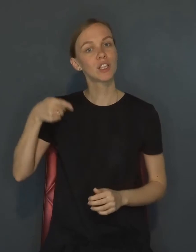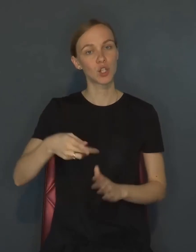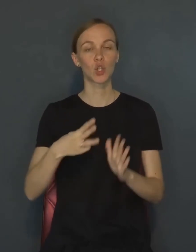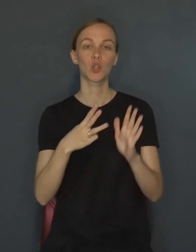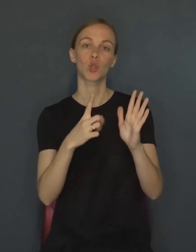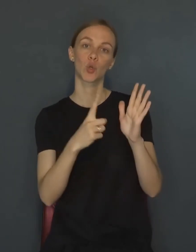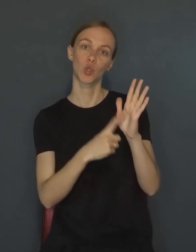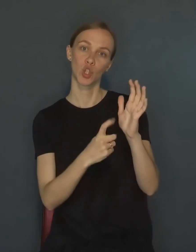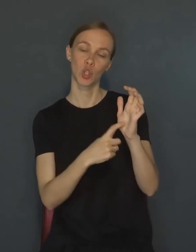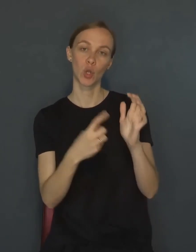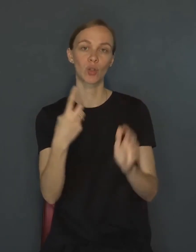1623 рік.